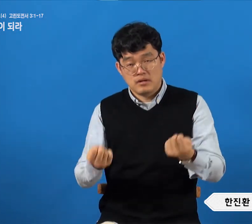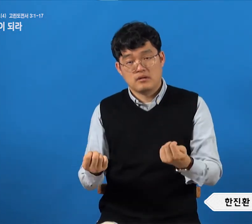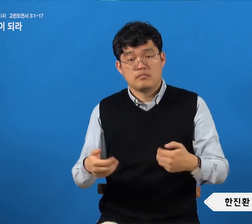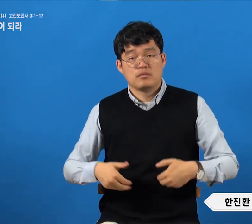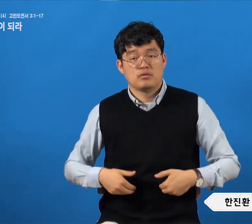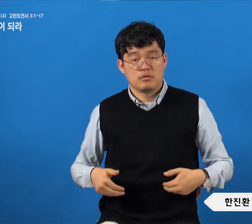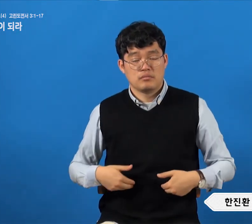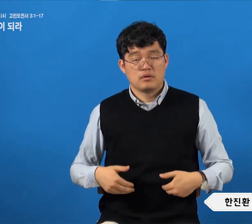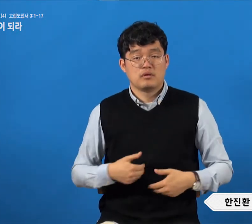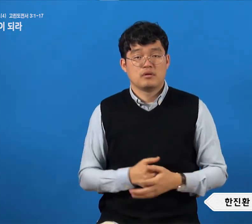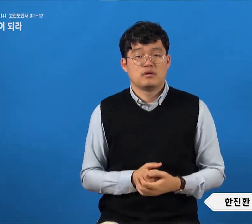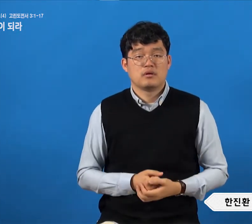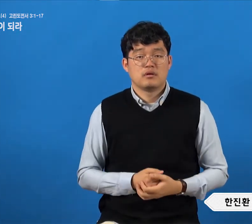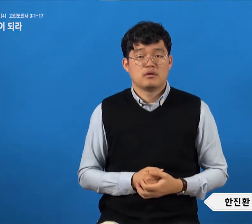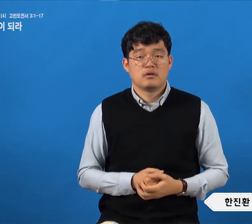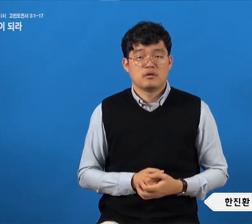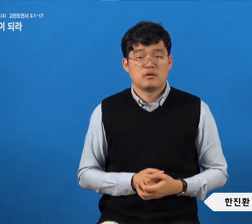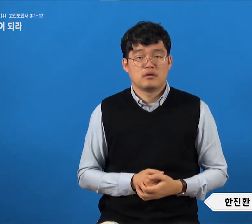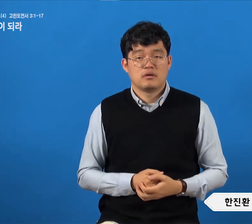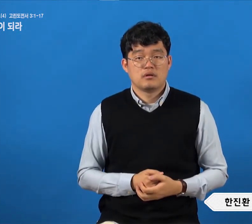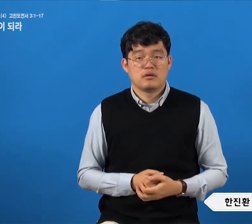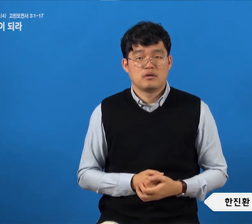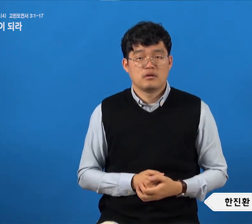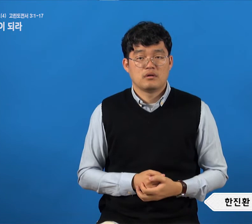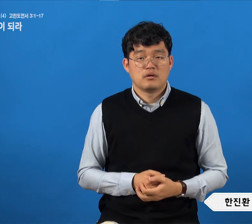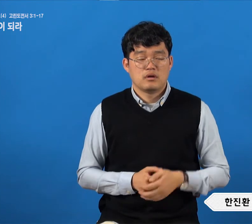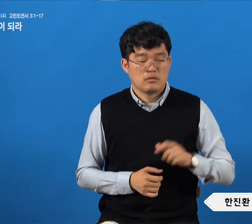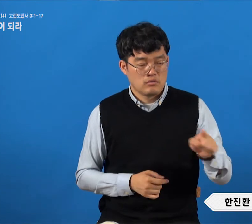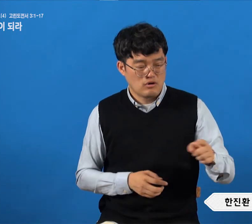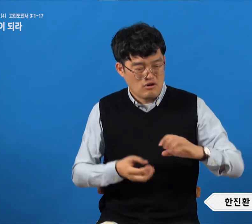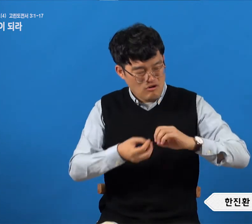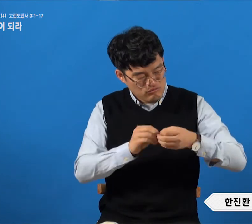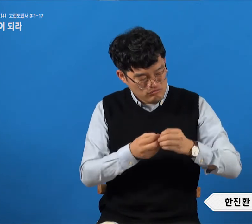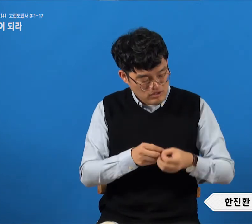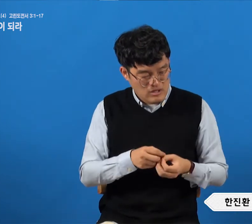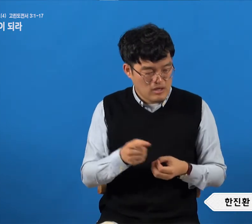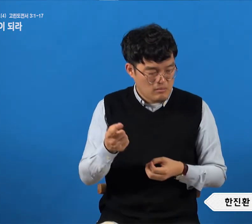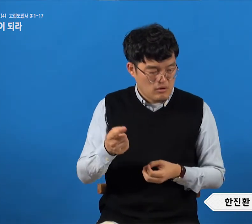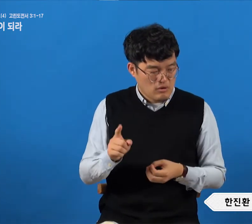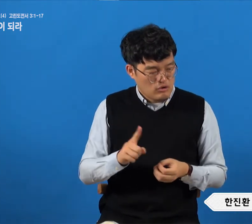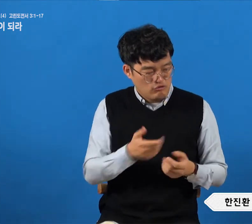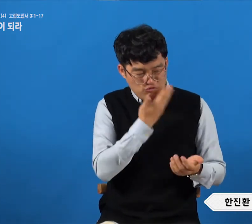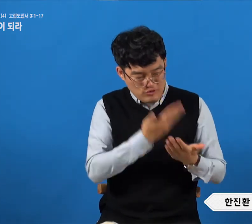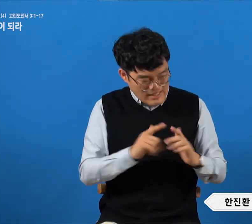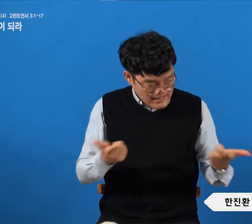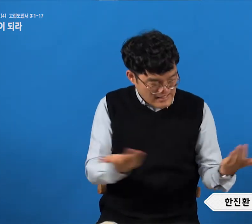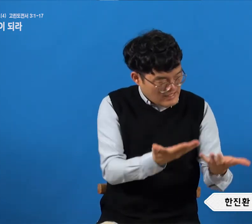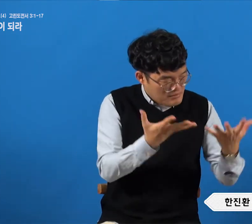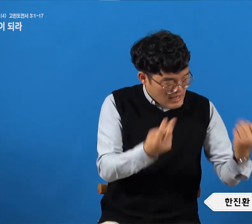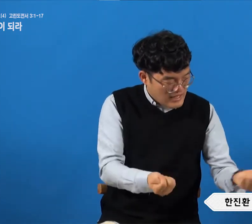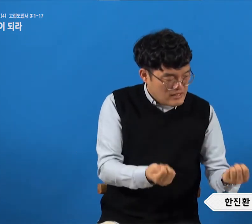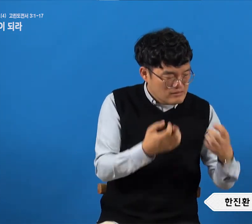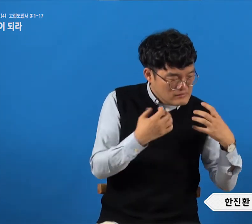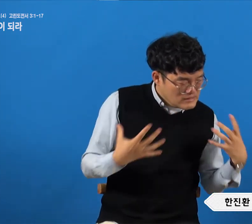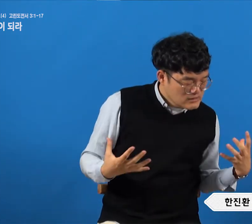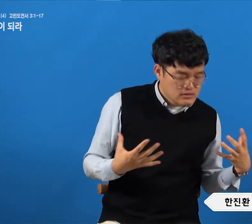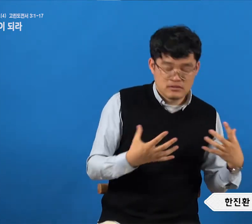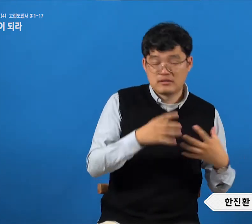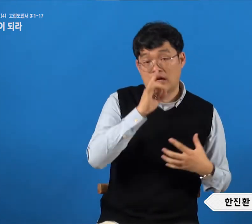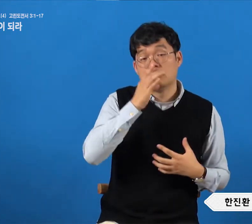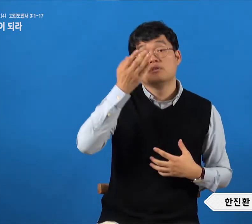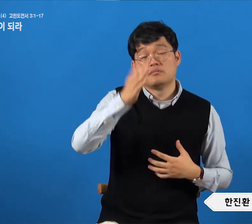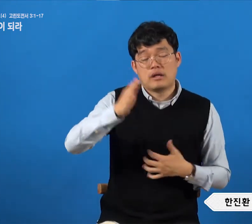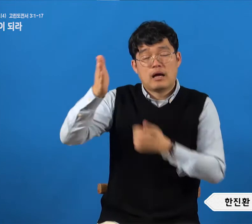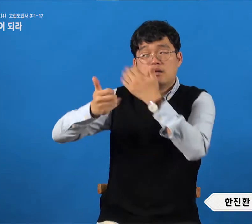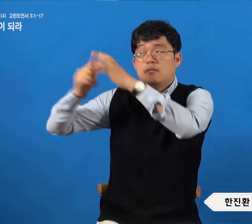됩니다. 좀 비본질적인 그런 엉뚱한 일들이 많으면 안 되지만은 정말 하나님 나라를 위한 사역이 많아야